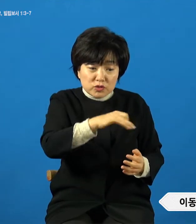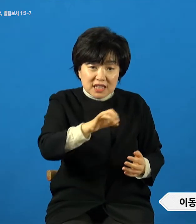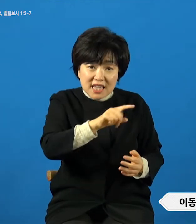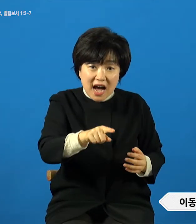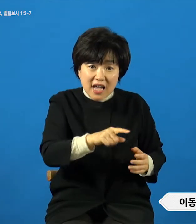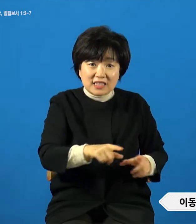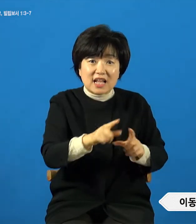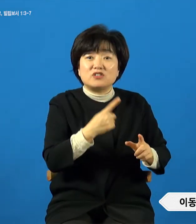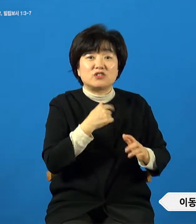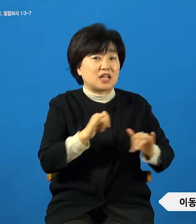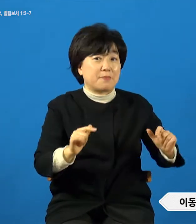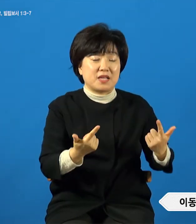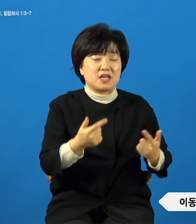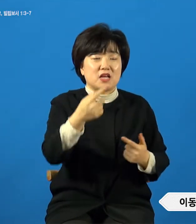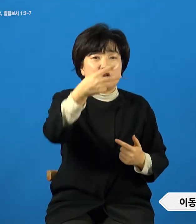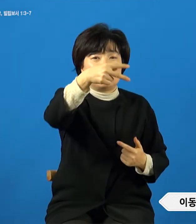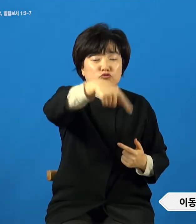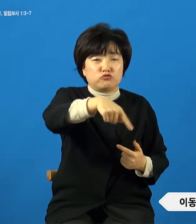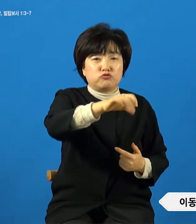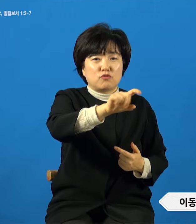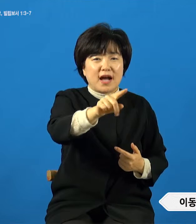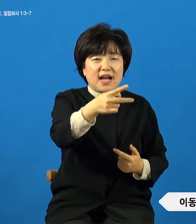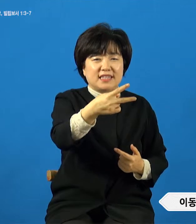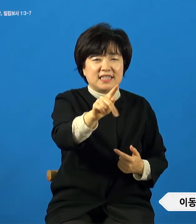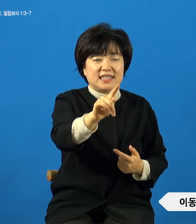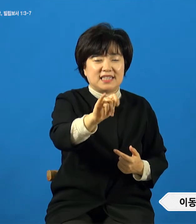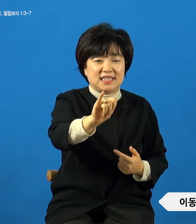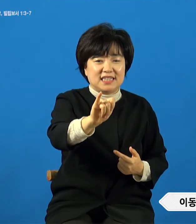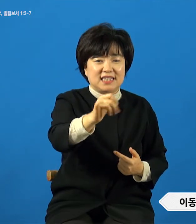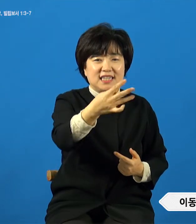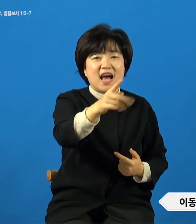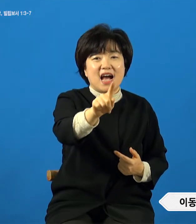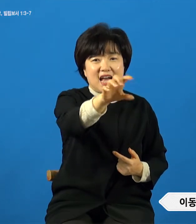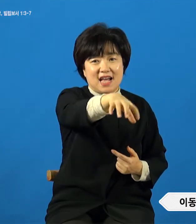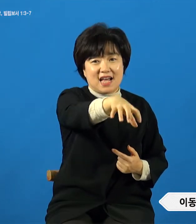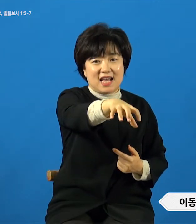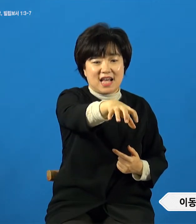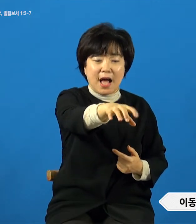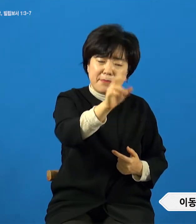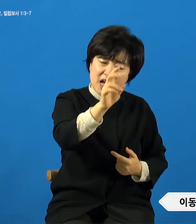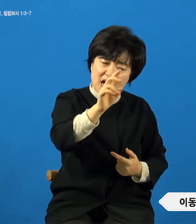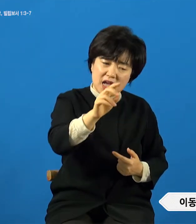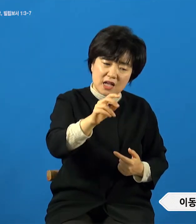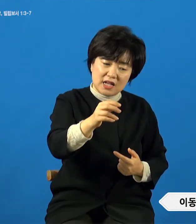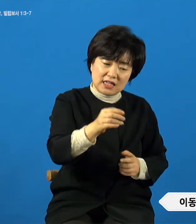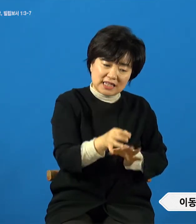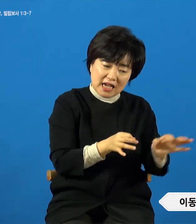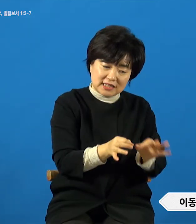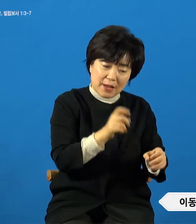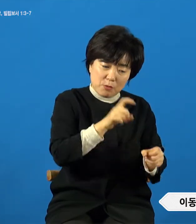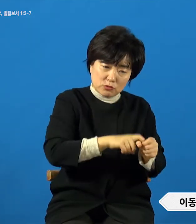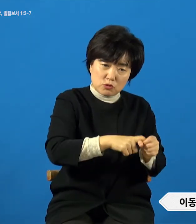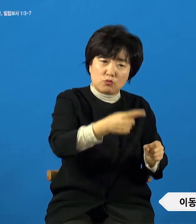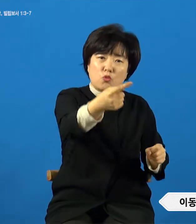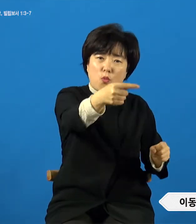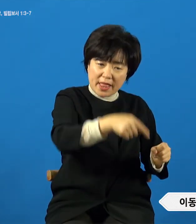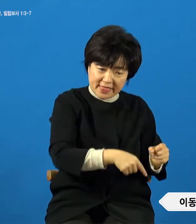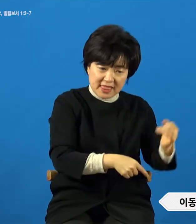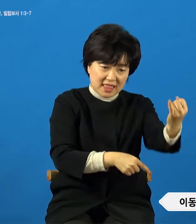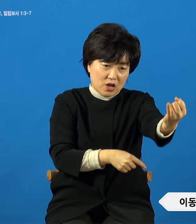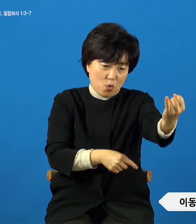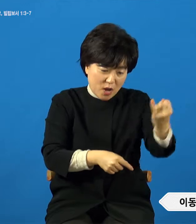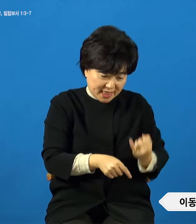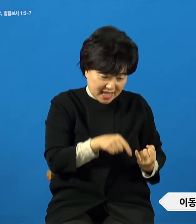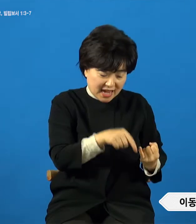중에 하나거든요. 아시아 쪽에서 이 여인도 아마 장사하려고 왔던 것 같아요. 거기서 만나서